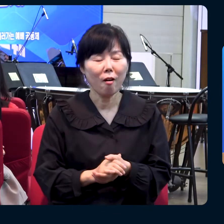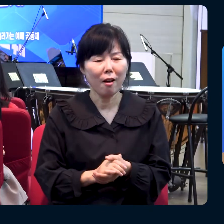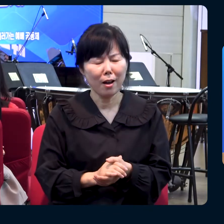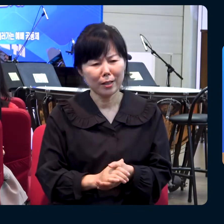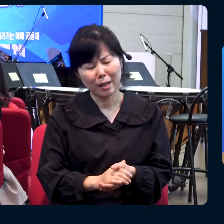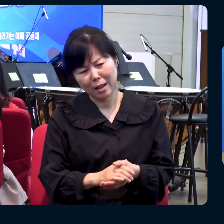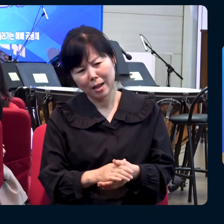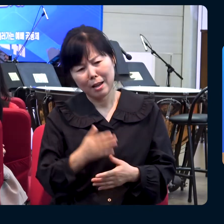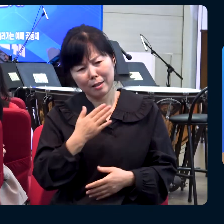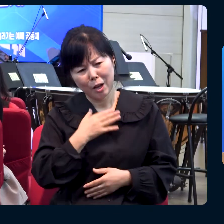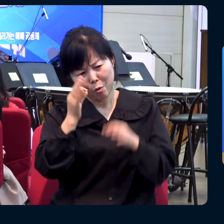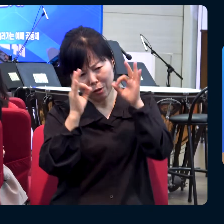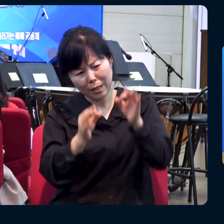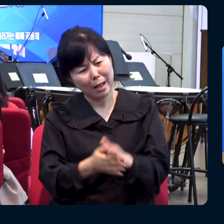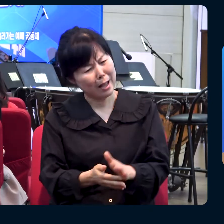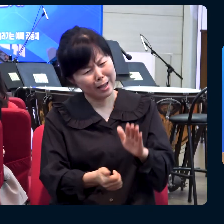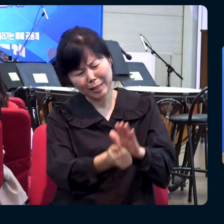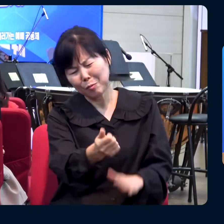부모가 봐도 소망이 없는 애가 있어요.